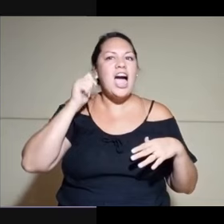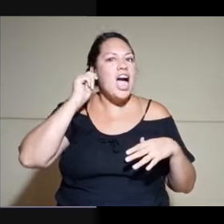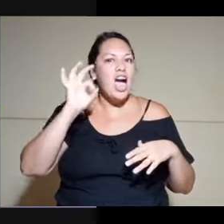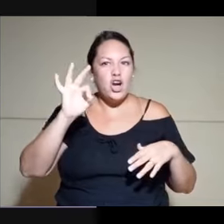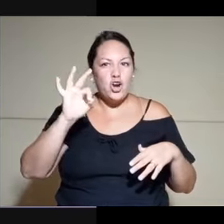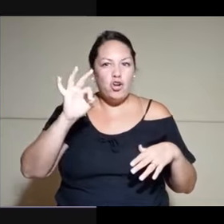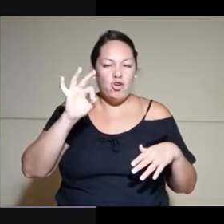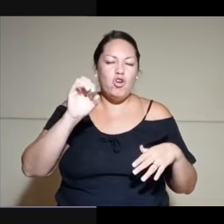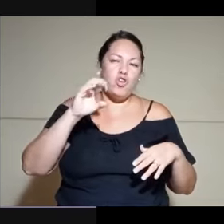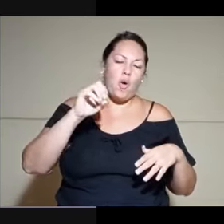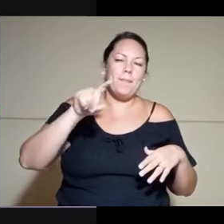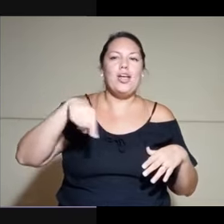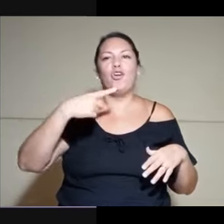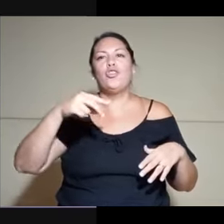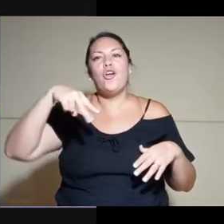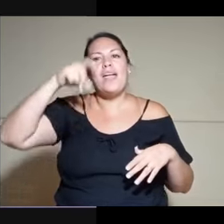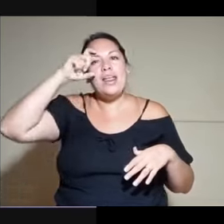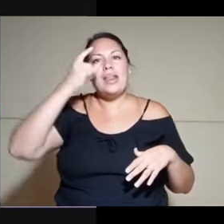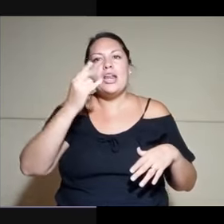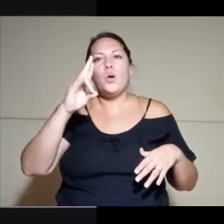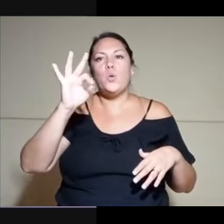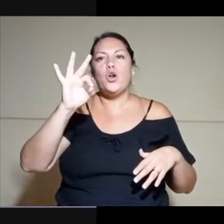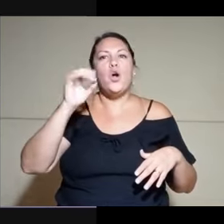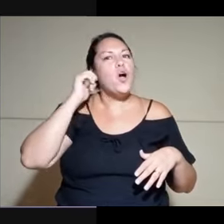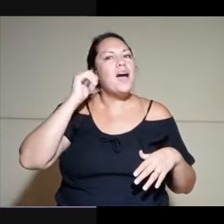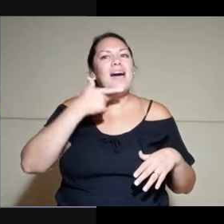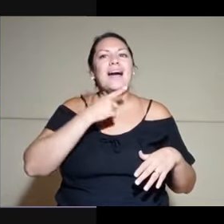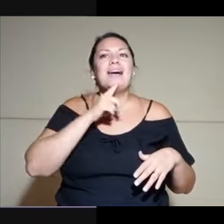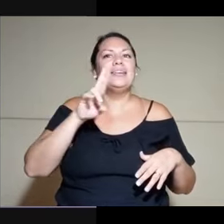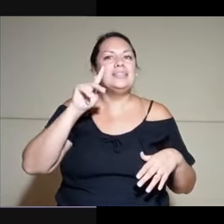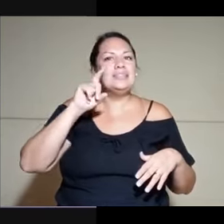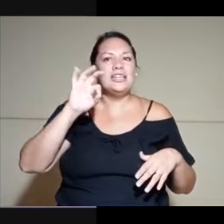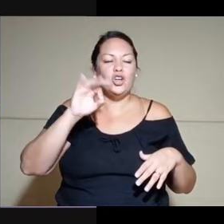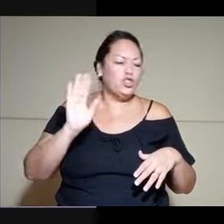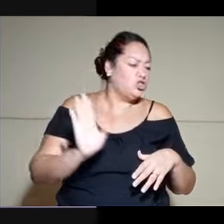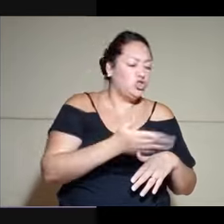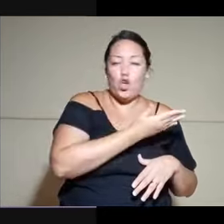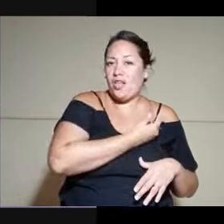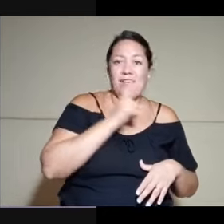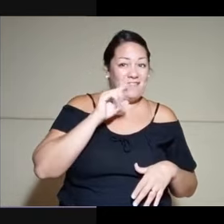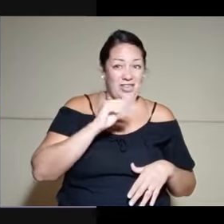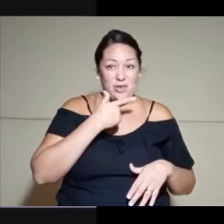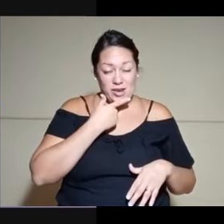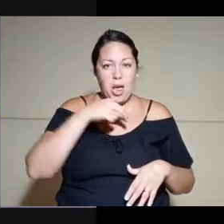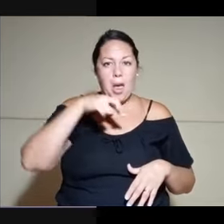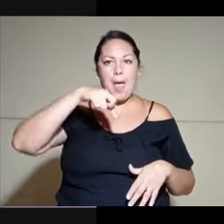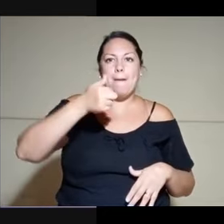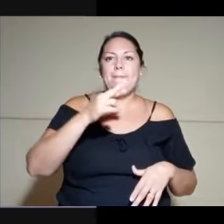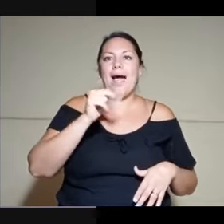el par craneal 10 es el famoso par craneal vago, se llama neumogástrico o vago, ¿no es cierto? Que es el par